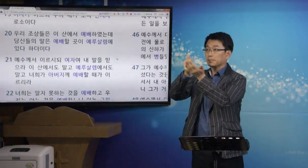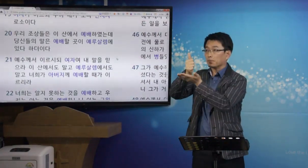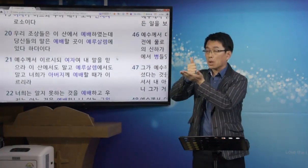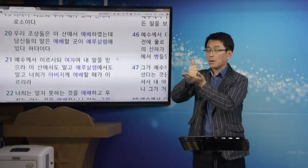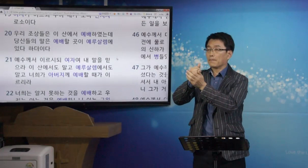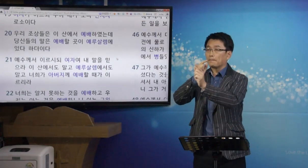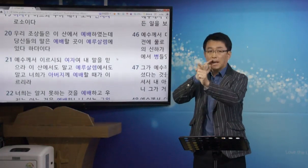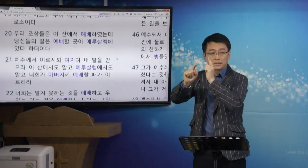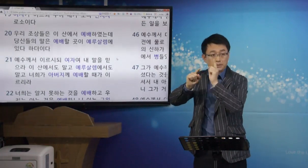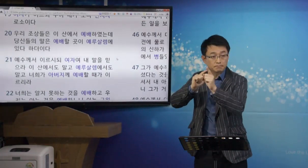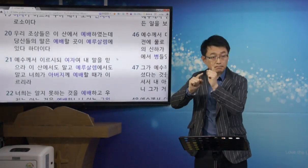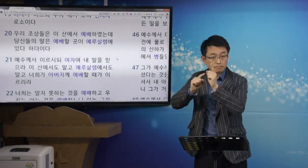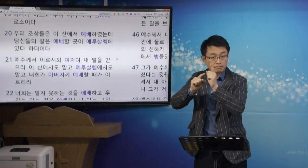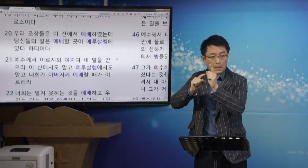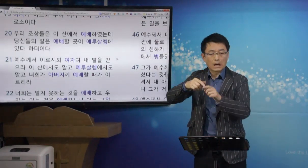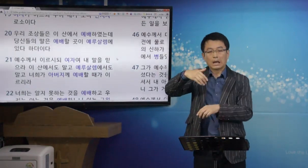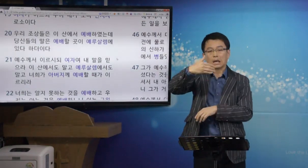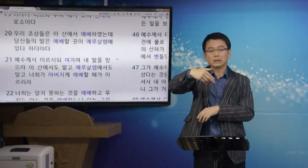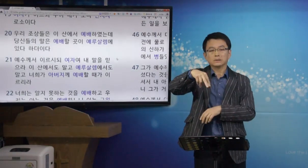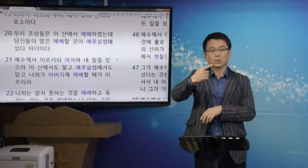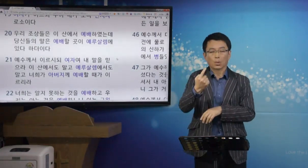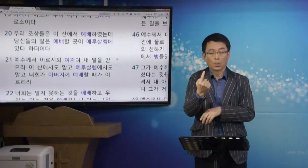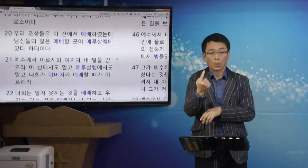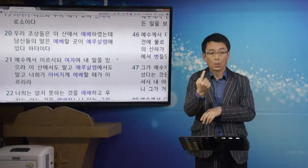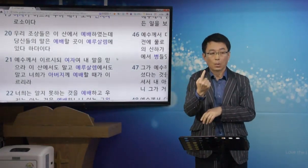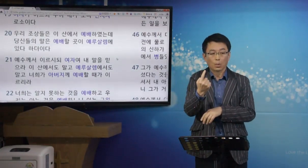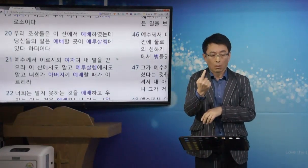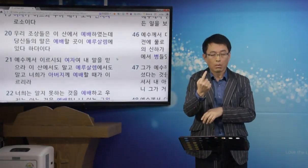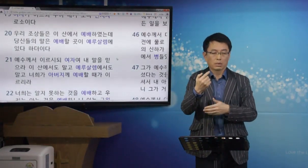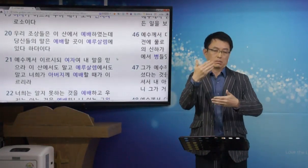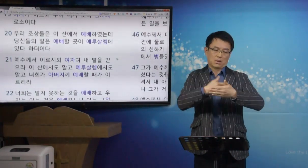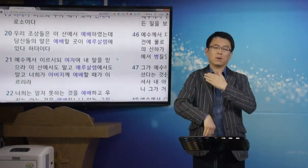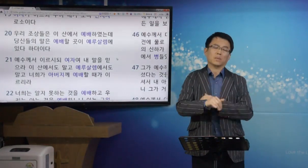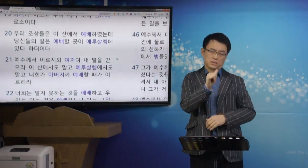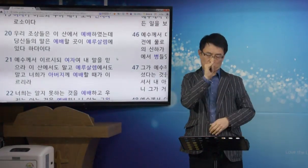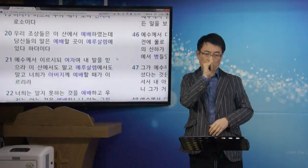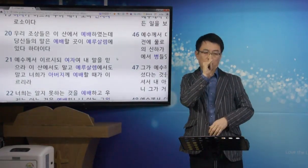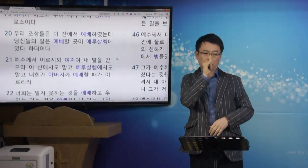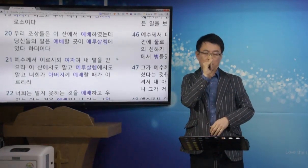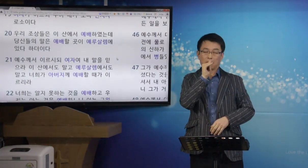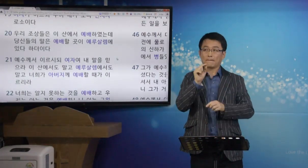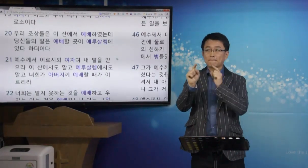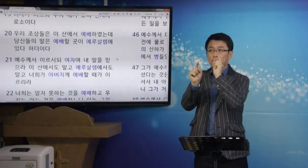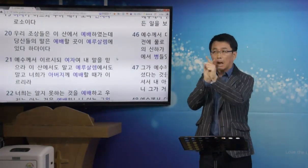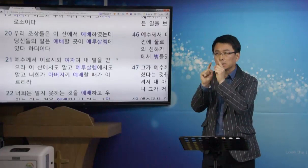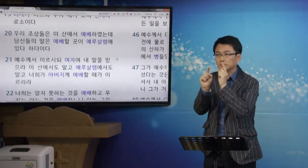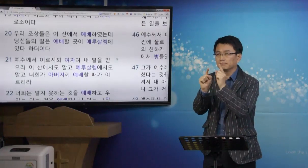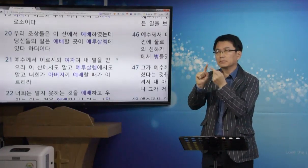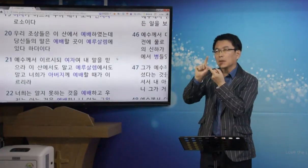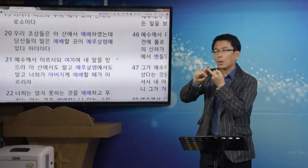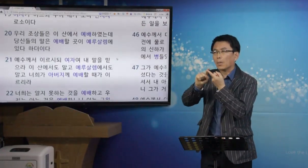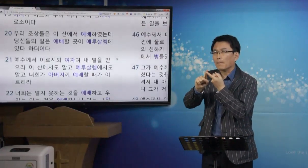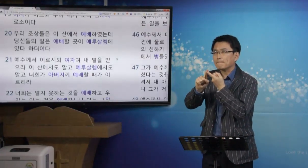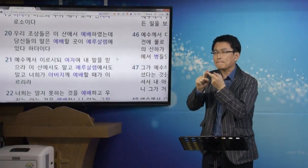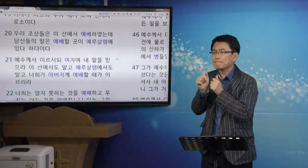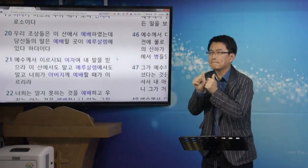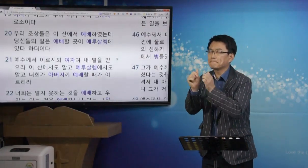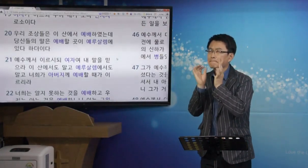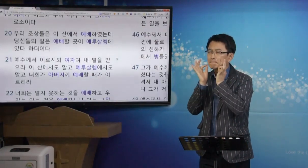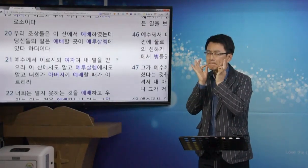말하면 하나님의 말씀을 아직도 기억하고 남겨져 있다는 것이죠.